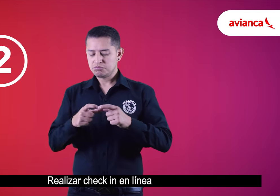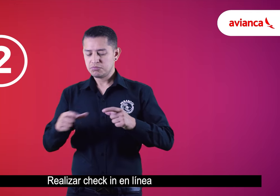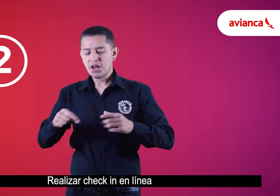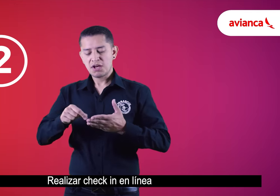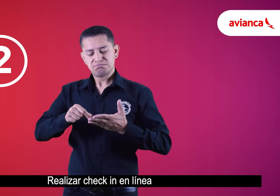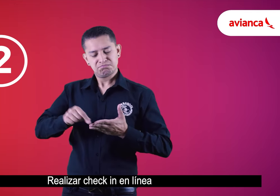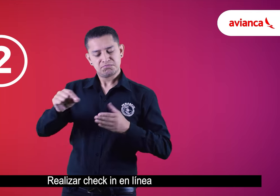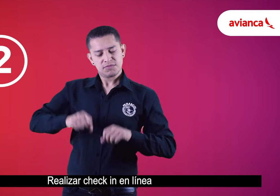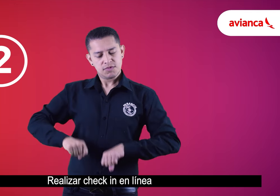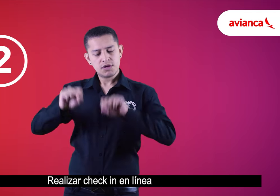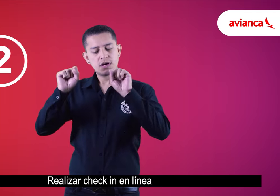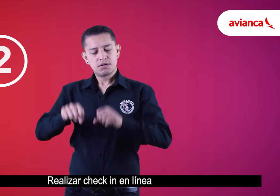Realizar check-in en línea